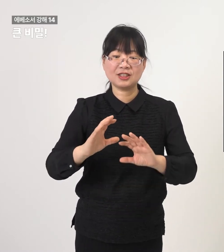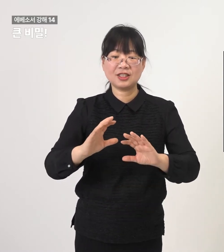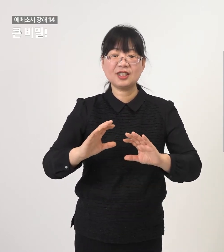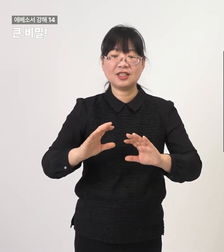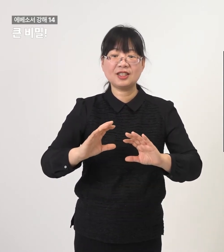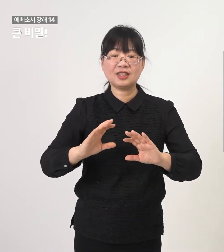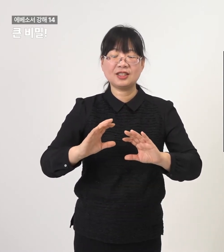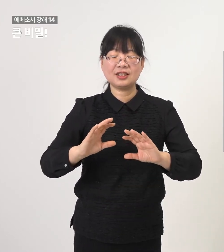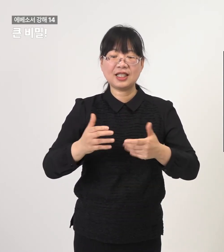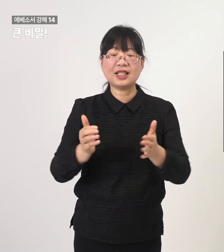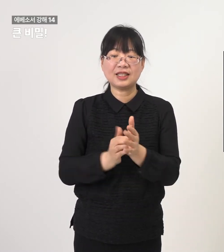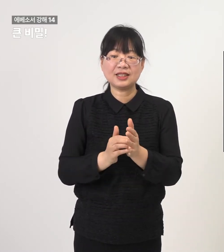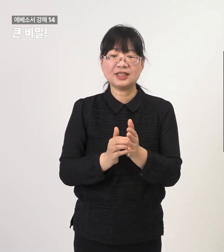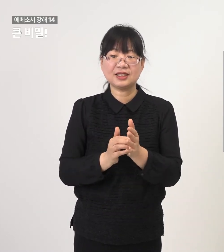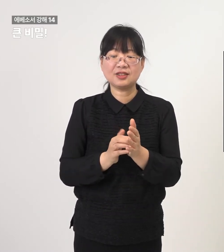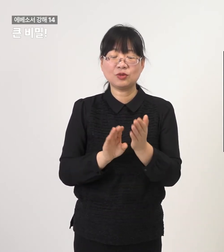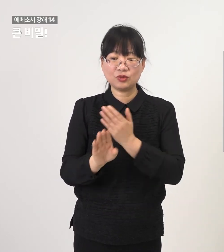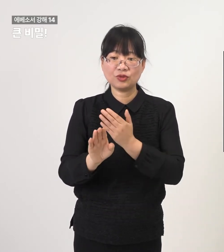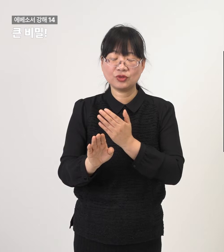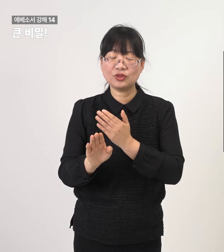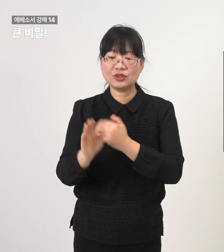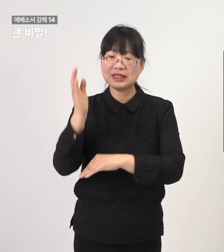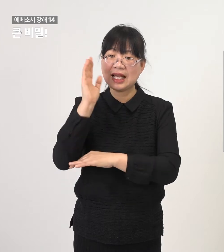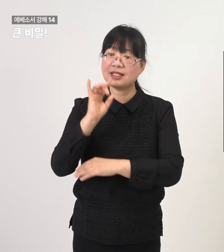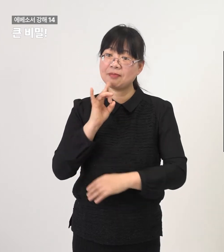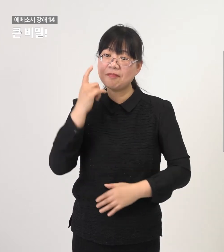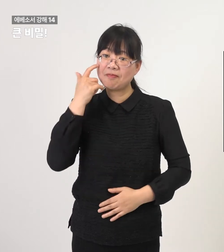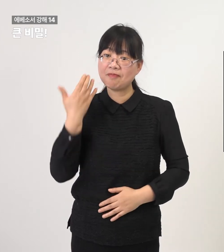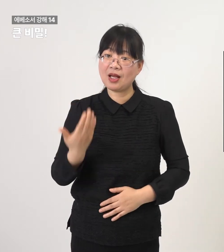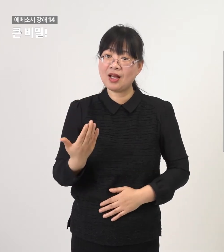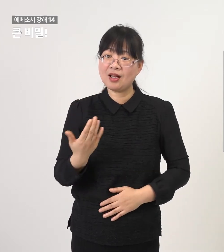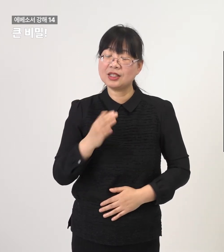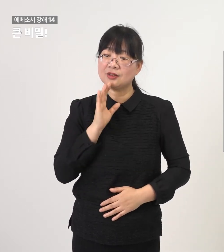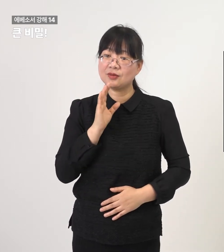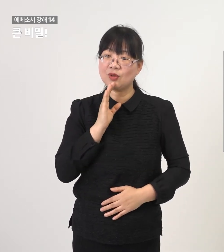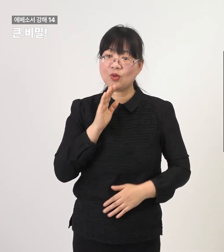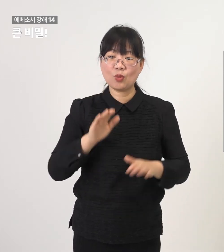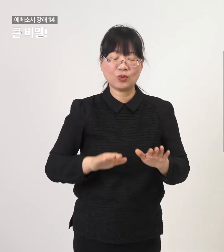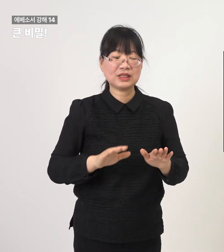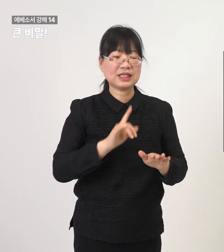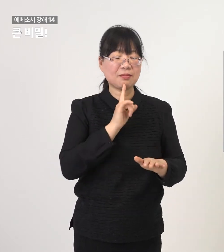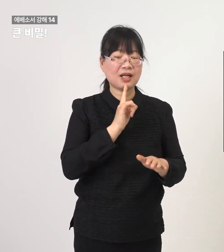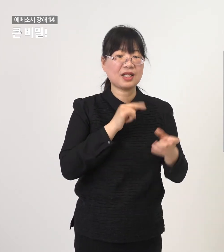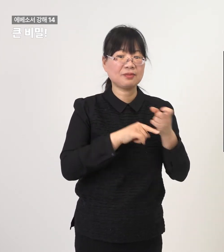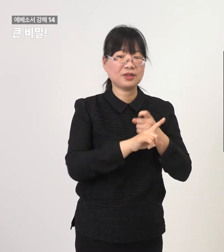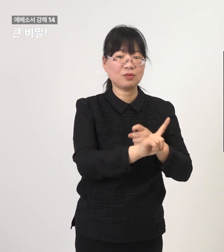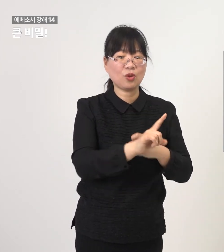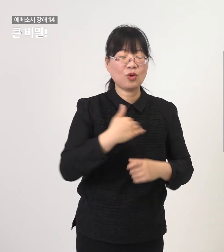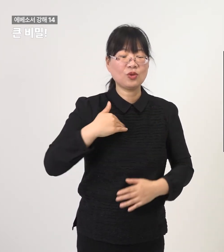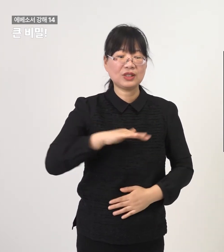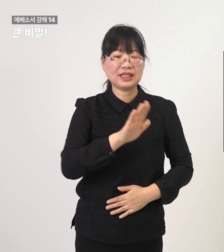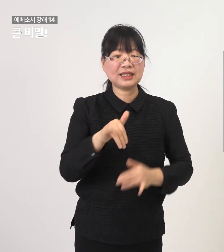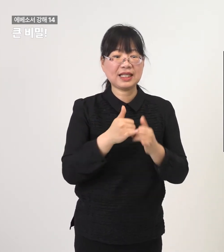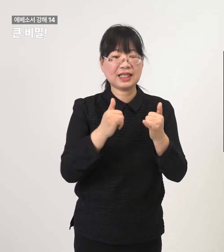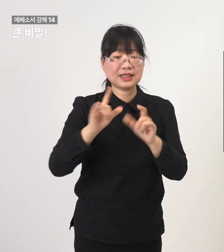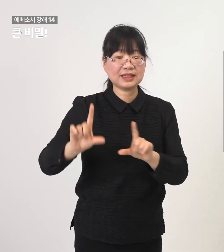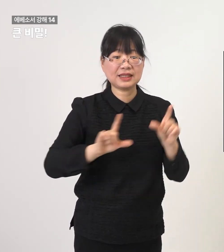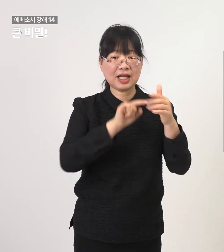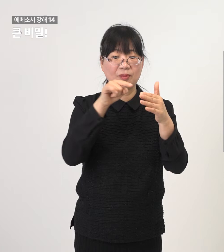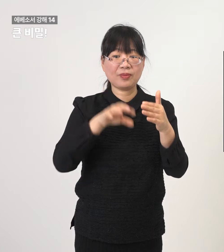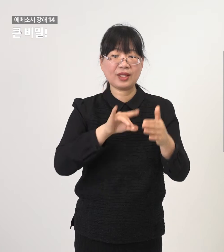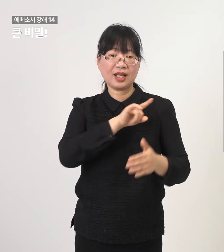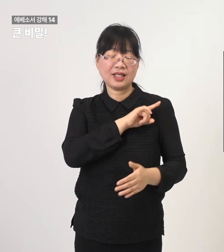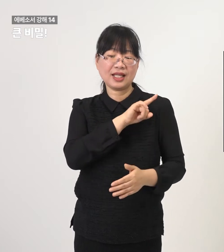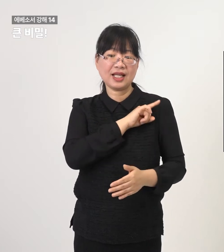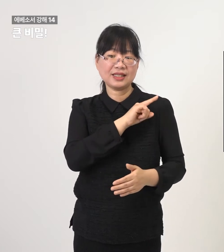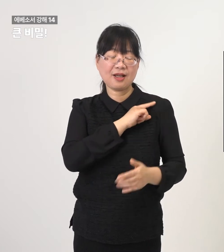게 없냐? 정말 그럴까요? 여러분, 오늘 이 얘기는 우리 인간의 삶 속에